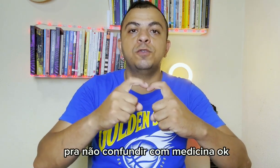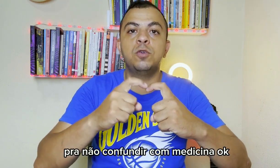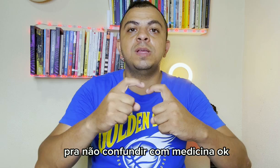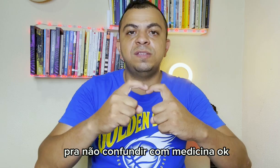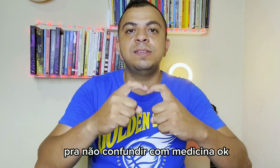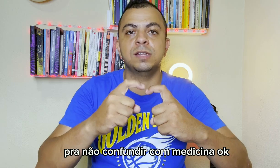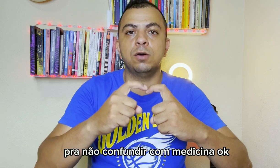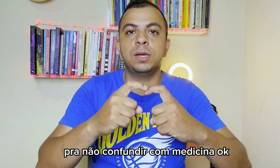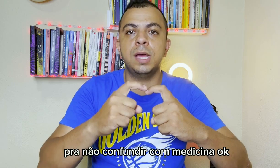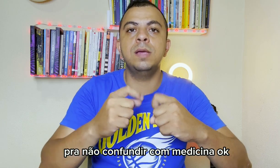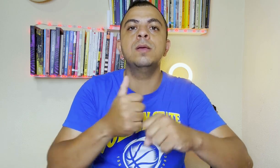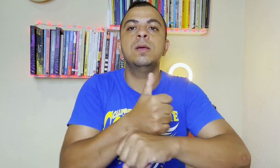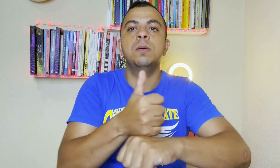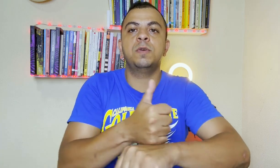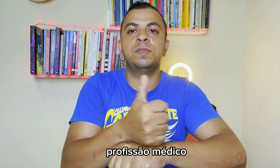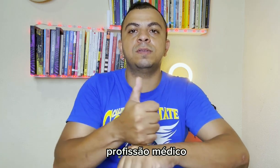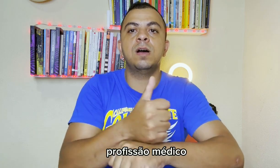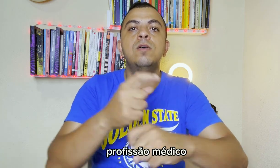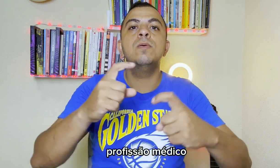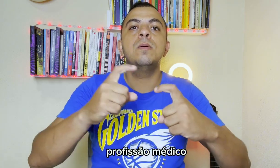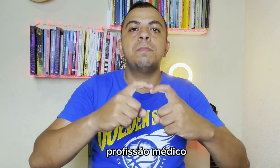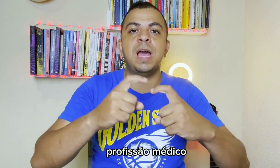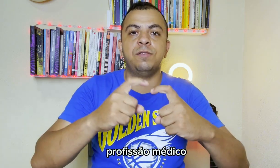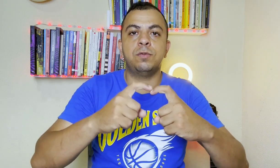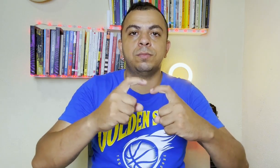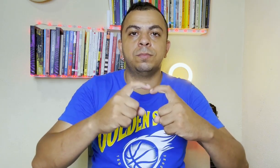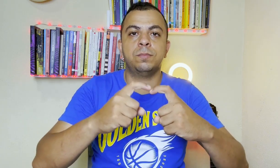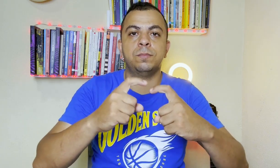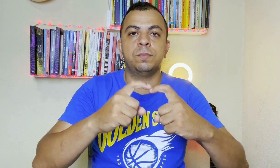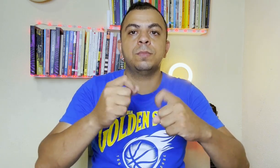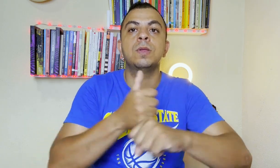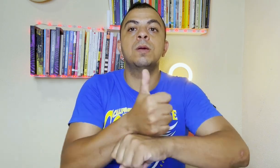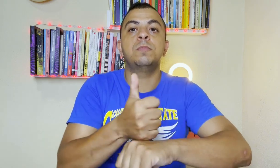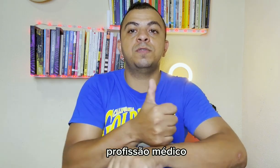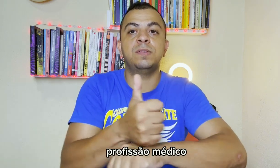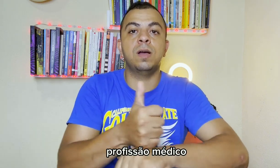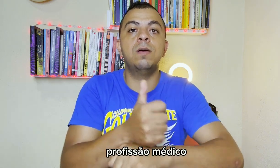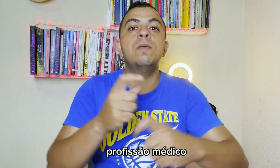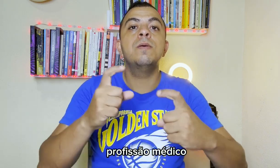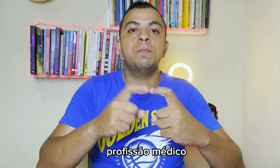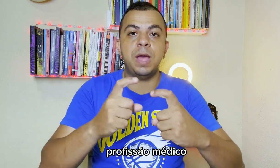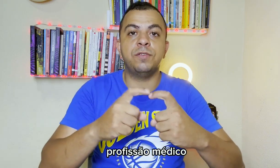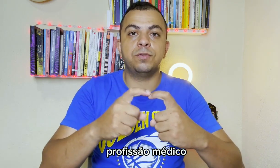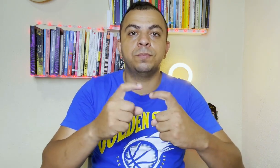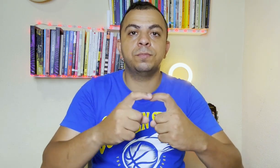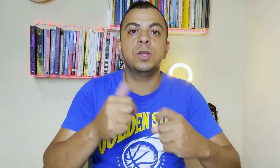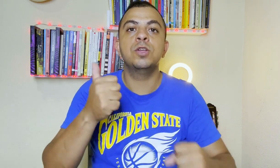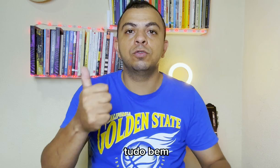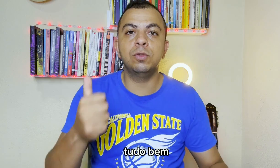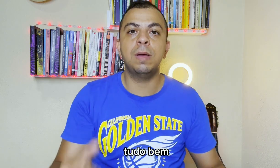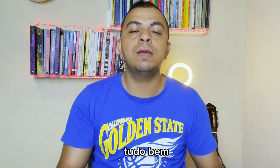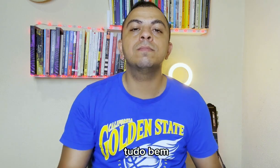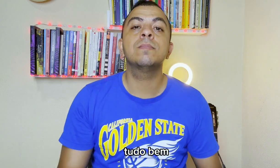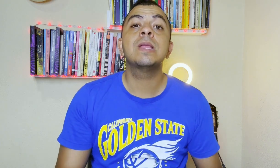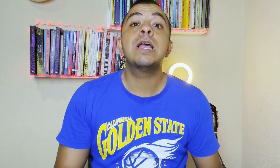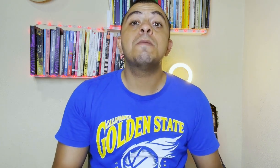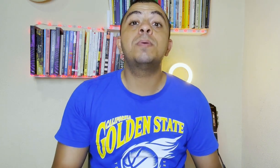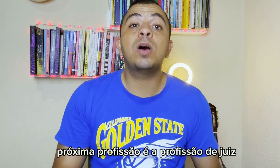com medicina, ok? Profissão médico. Profissão médico. Tudo bem?